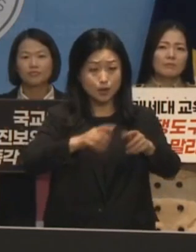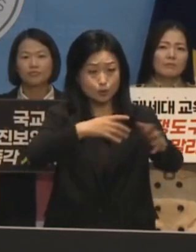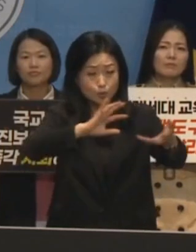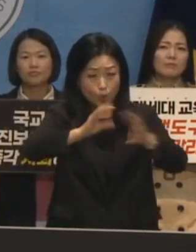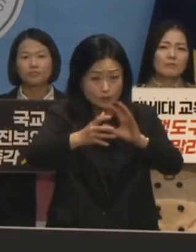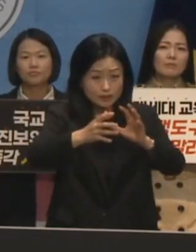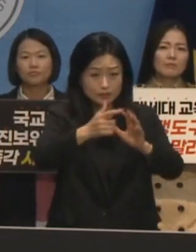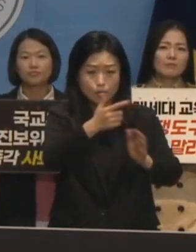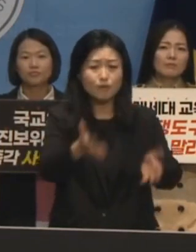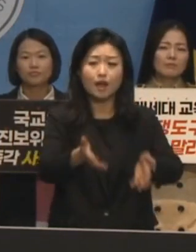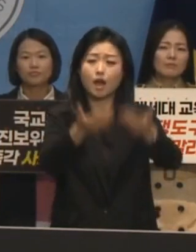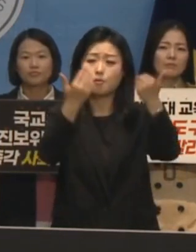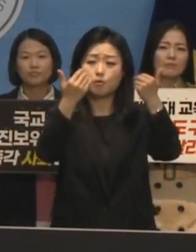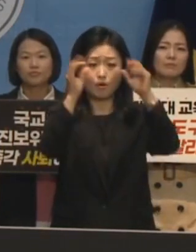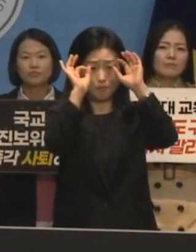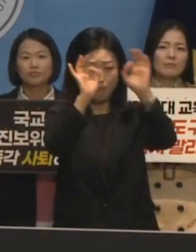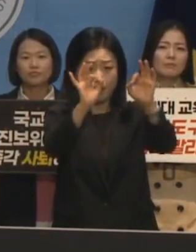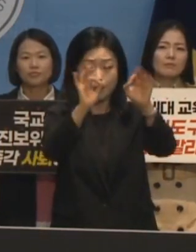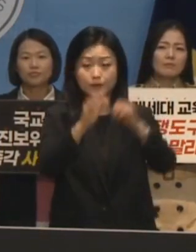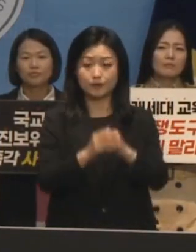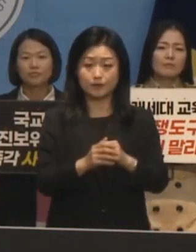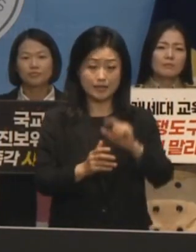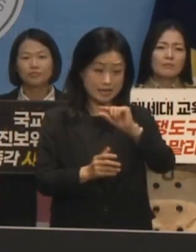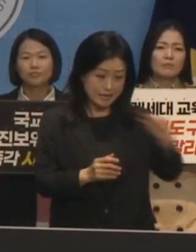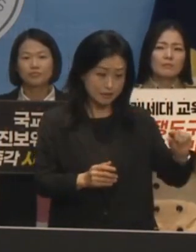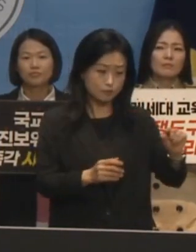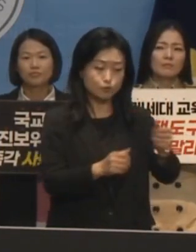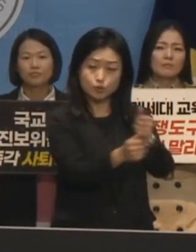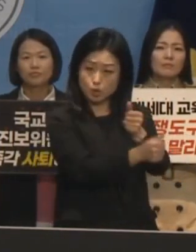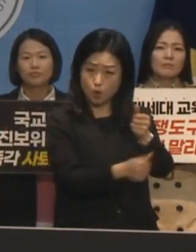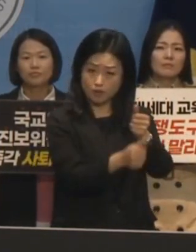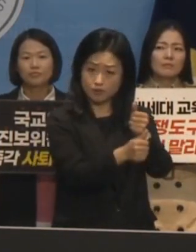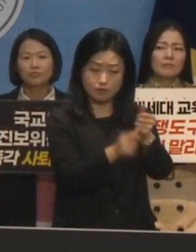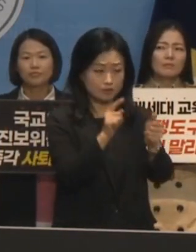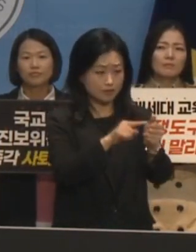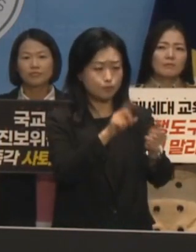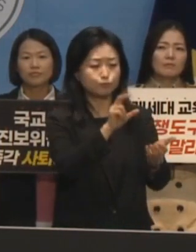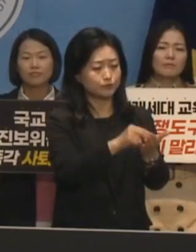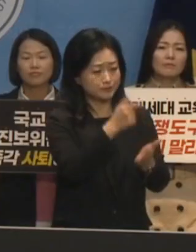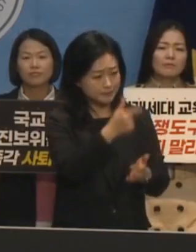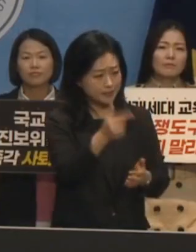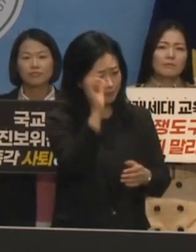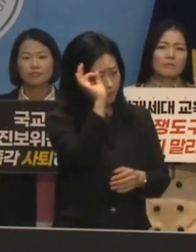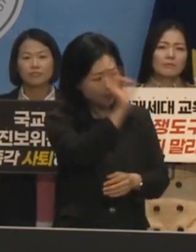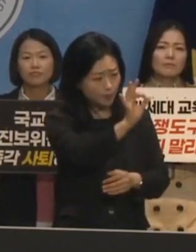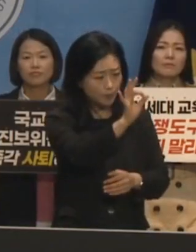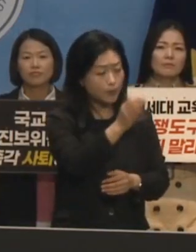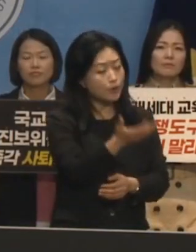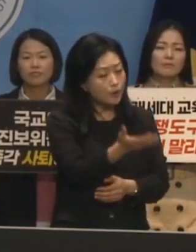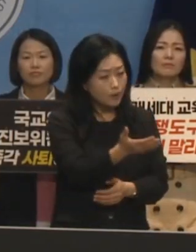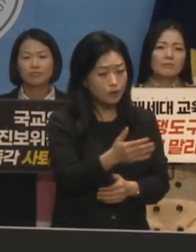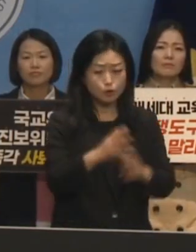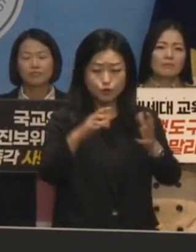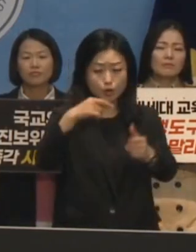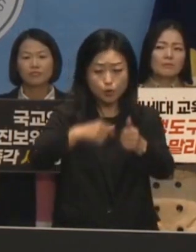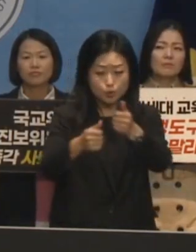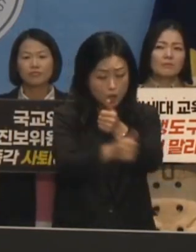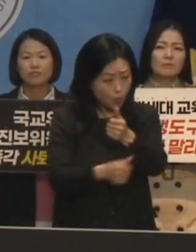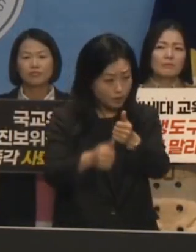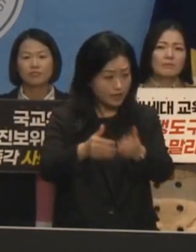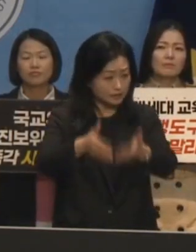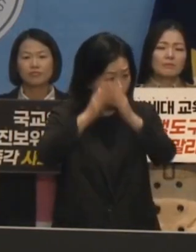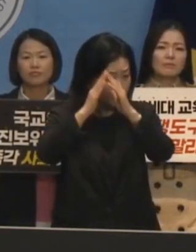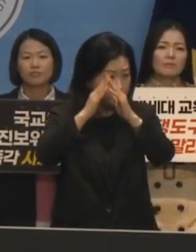우리는 이런 경솔하고 파렴치한 작태를 보이는 그들에게 묻지 않을 수 없다. 당신들이 국가교육위원회